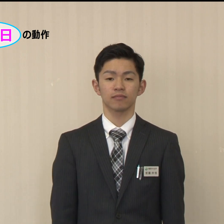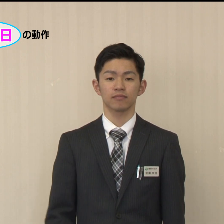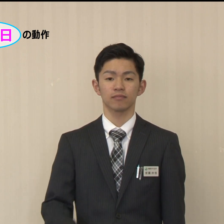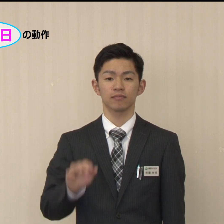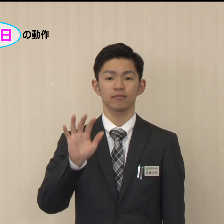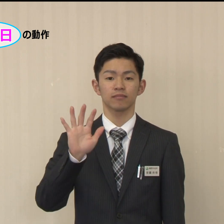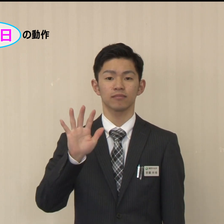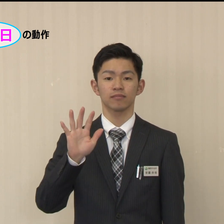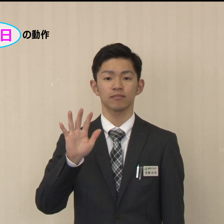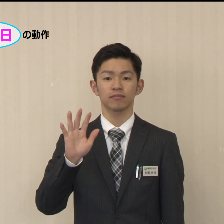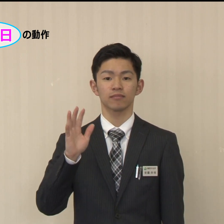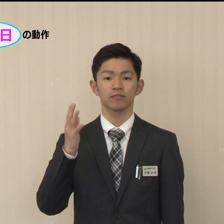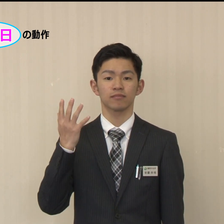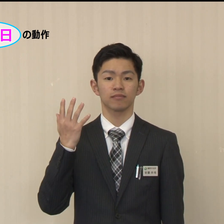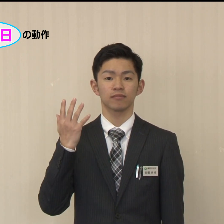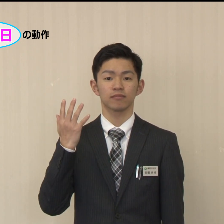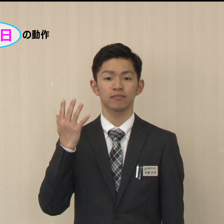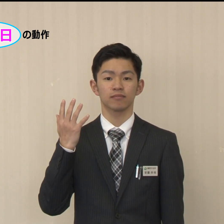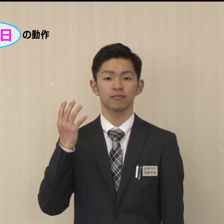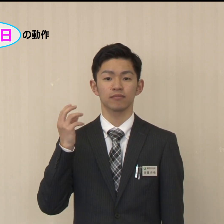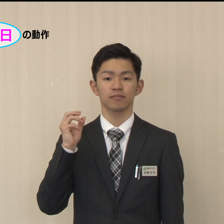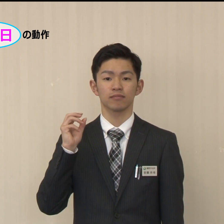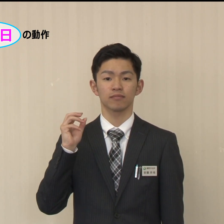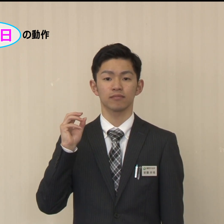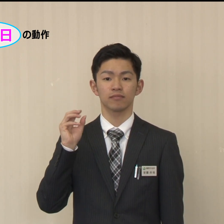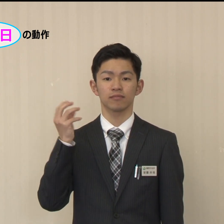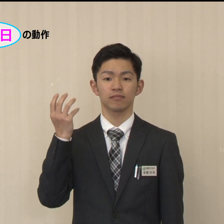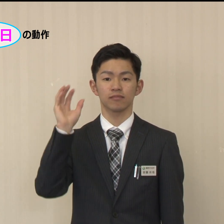近づけて丸めた右手を回し上げます。